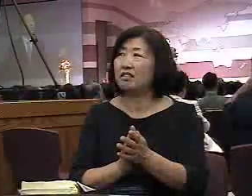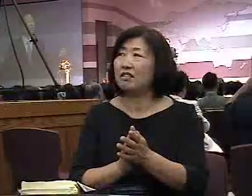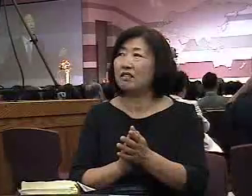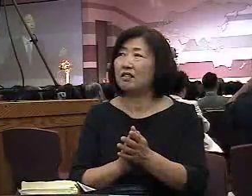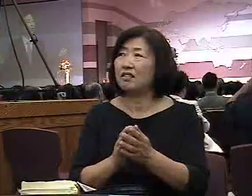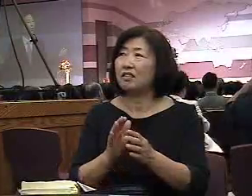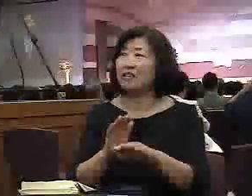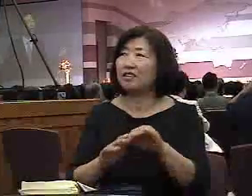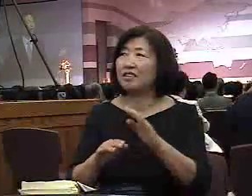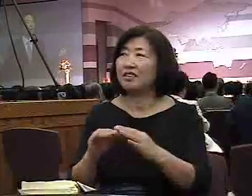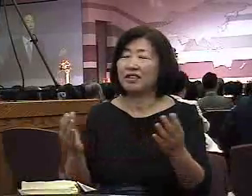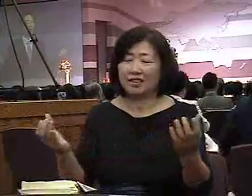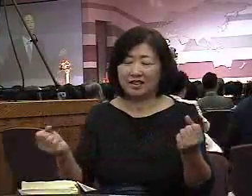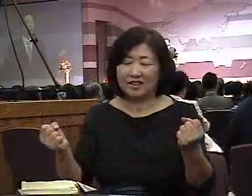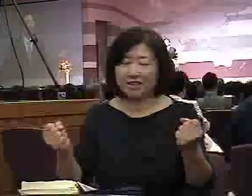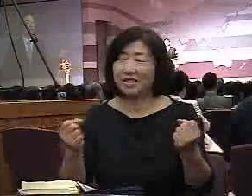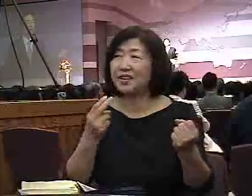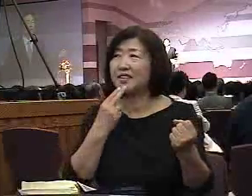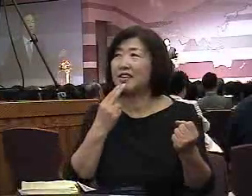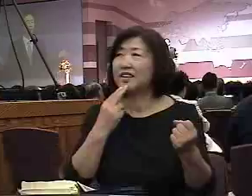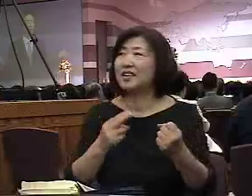손이 없잖아요.